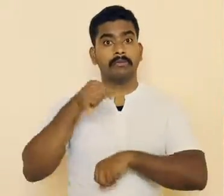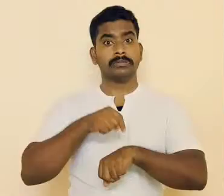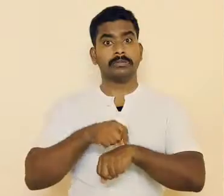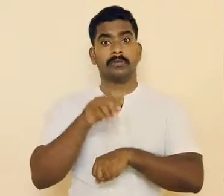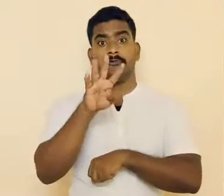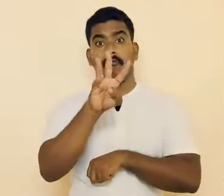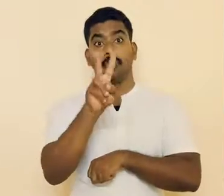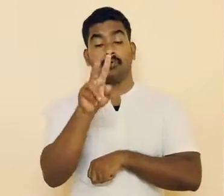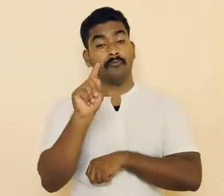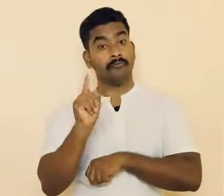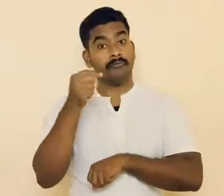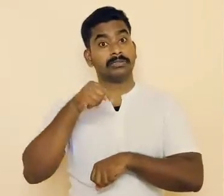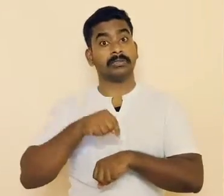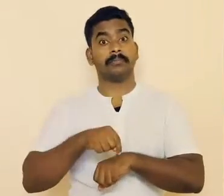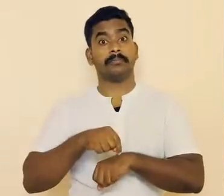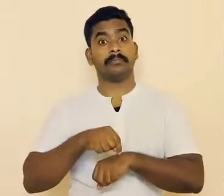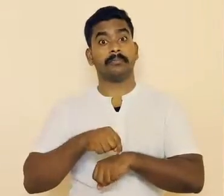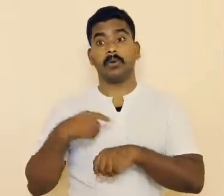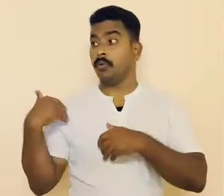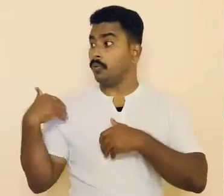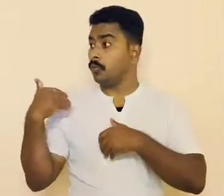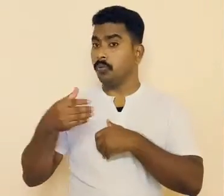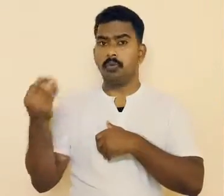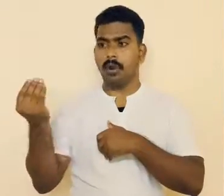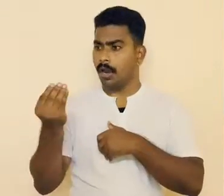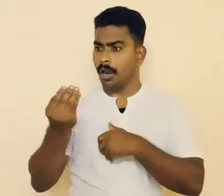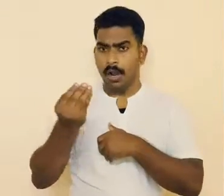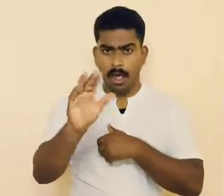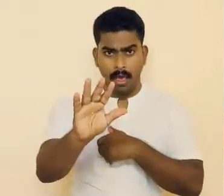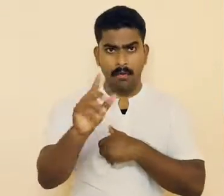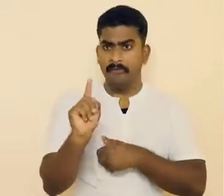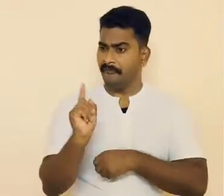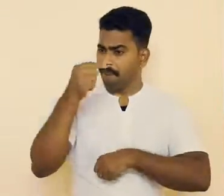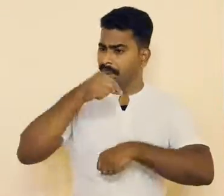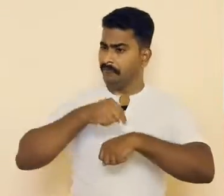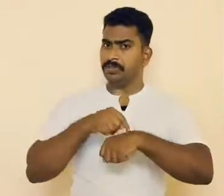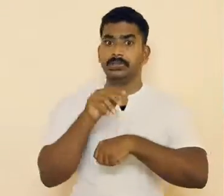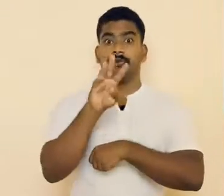ഇതുവരെയുള്ളതിൽ വെച്ച് ഏറ്റവും കൂടുതൽ പേർക്ക് രോഗം സ്ഥിരീകരിച്ച ദിവസമാണ് ഇന്ന്.